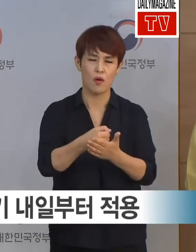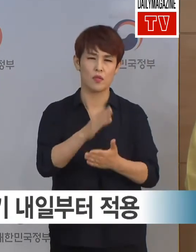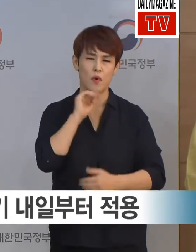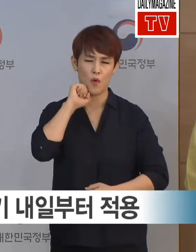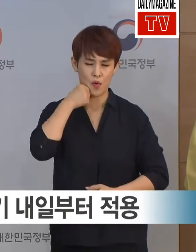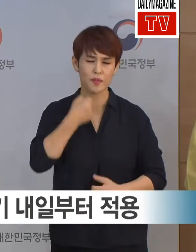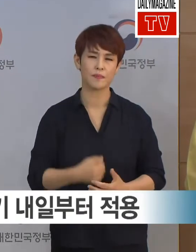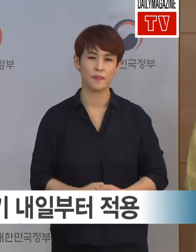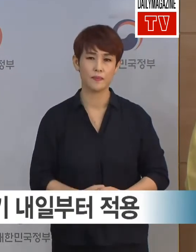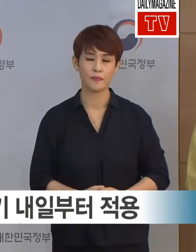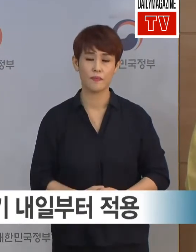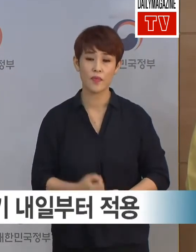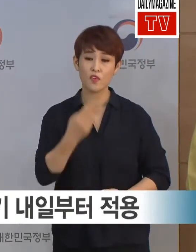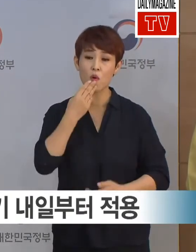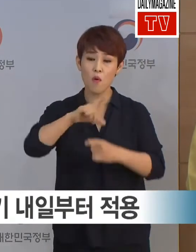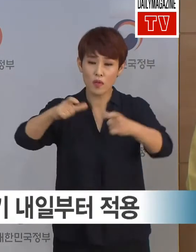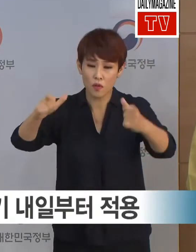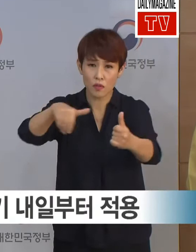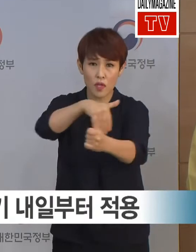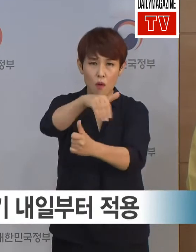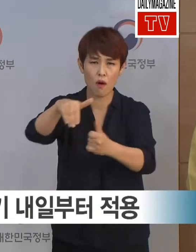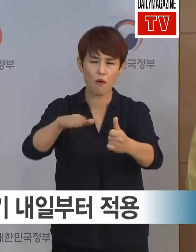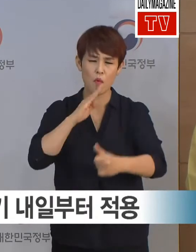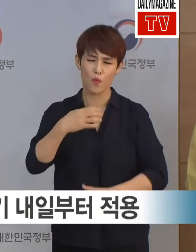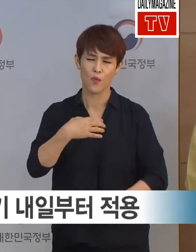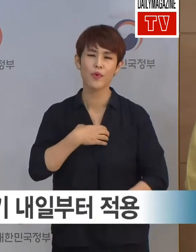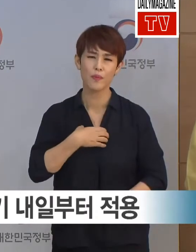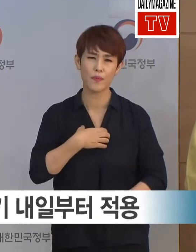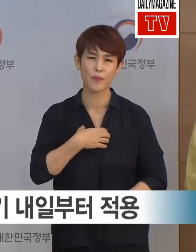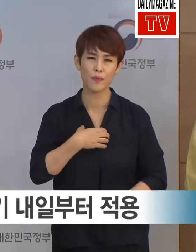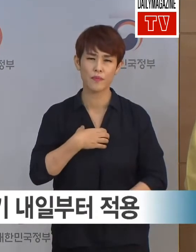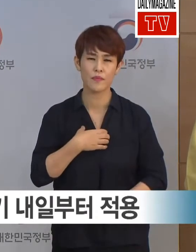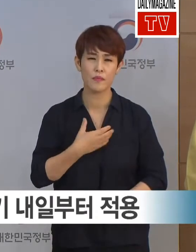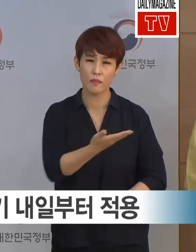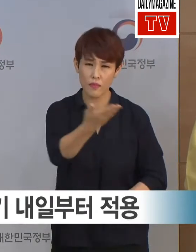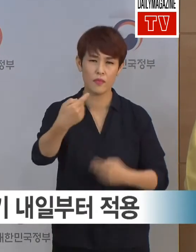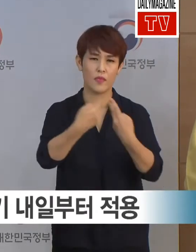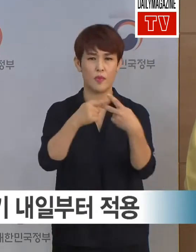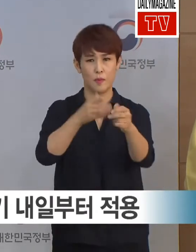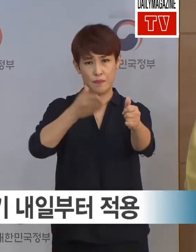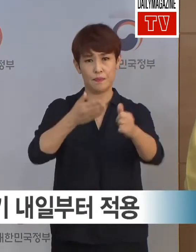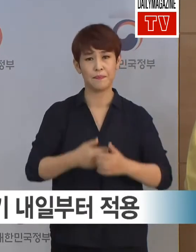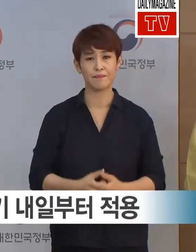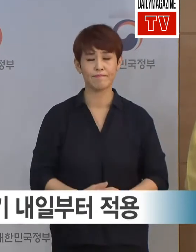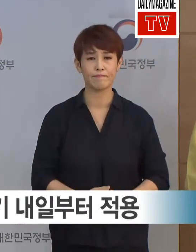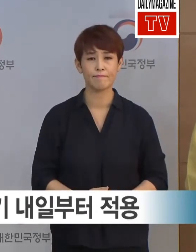않았습니다. 지금 수도권의 상황이 엄중하다는 점을 이해하여 주시길